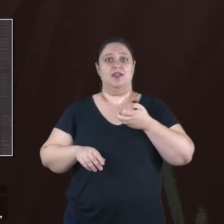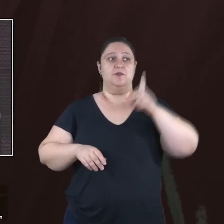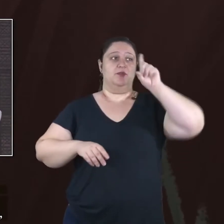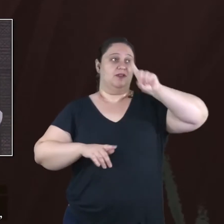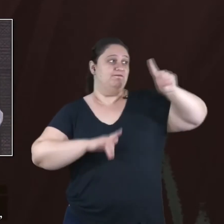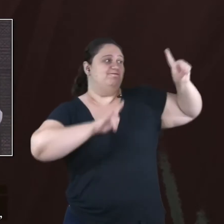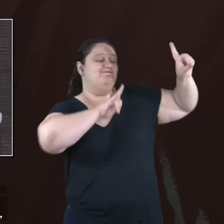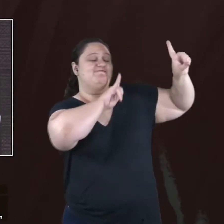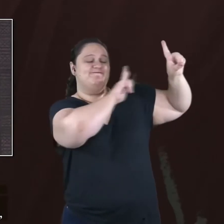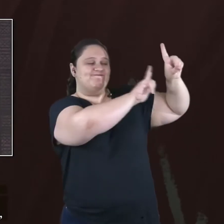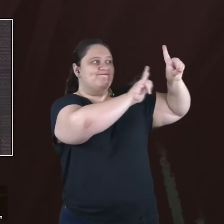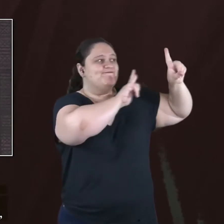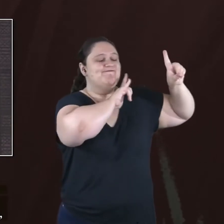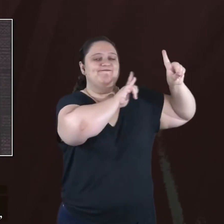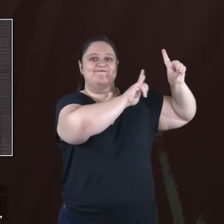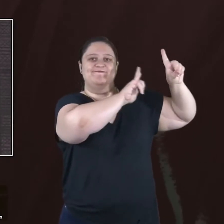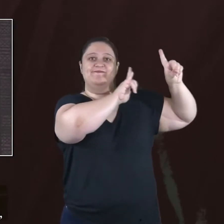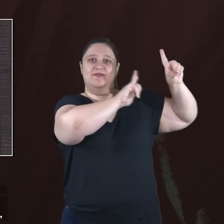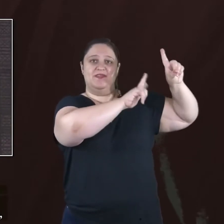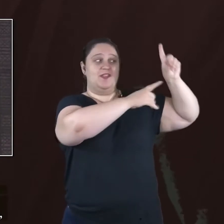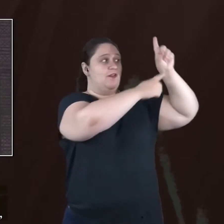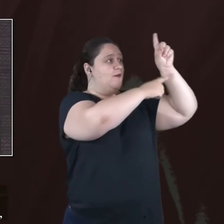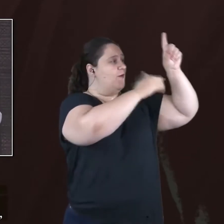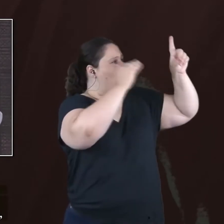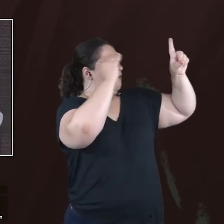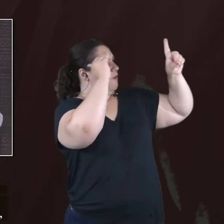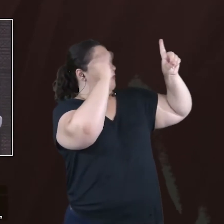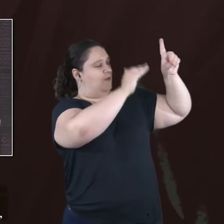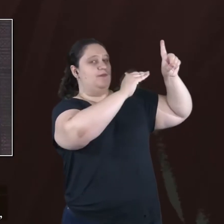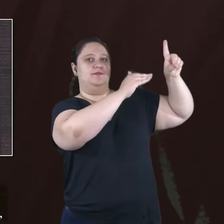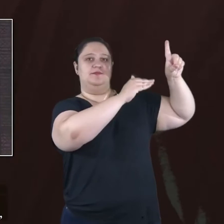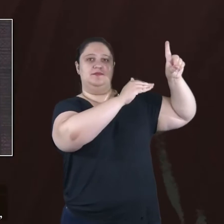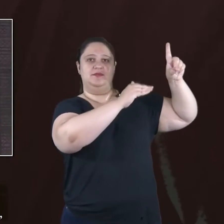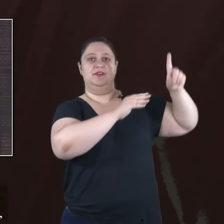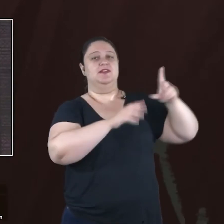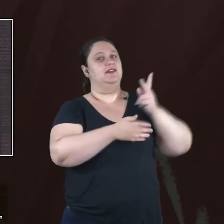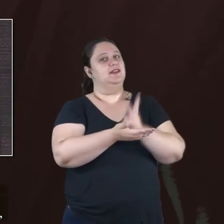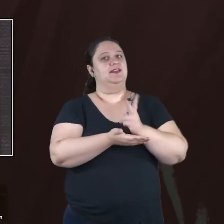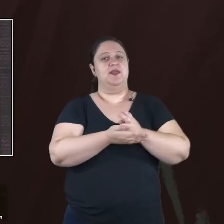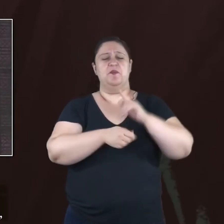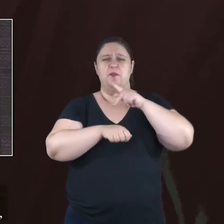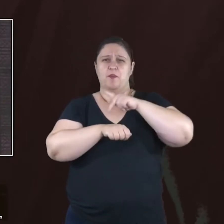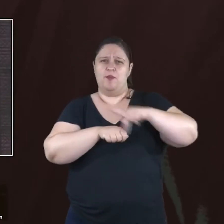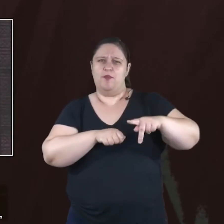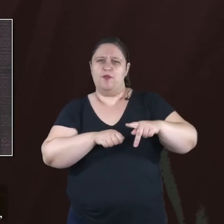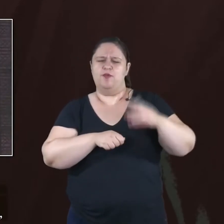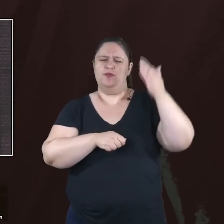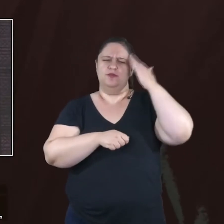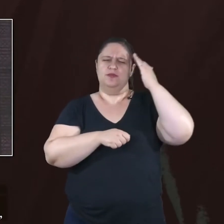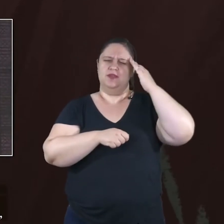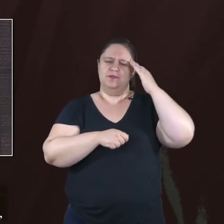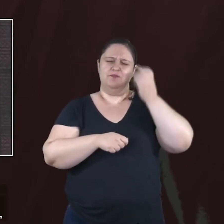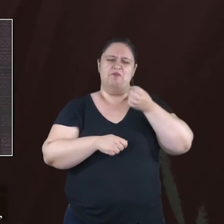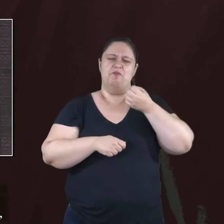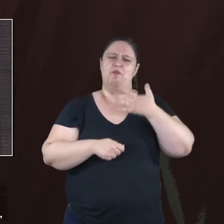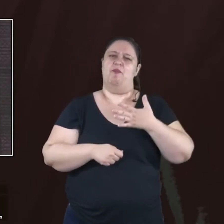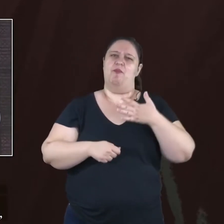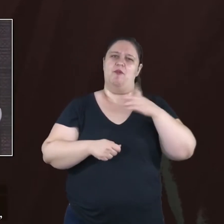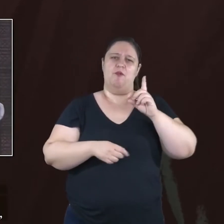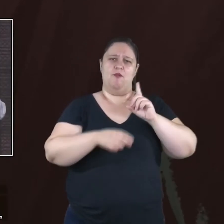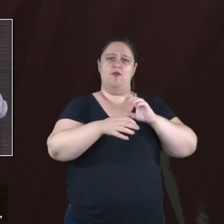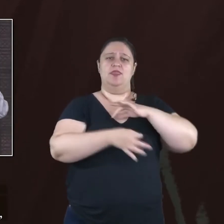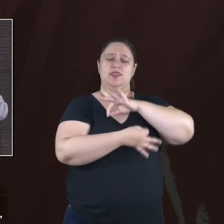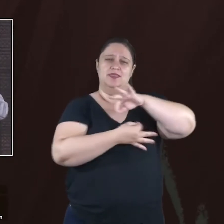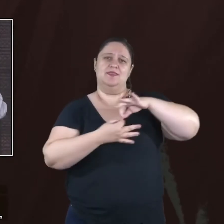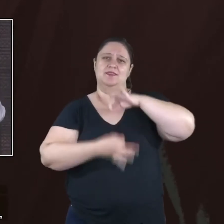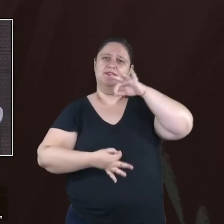para fazer a sua vontade. Na pureza, no saber, na longanimidade, na bondade, no Espírito Santo e